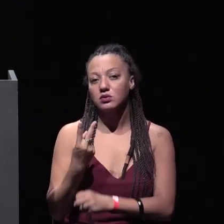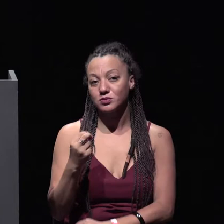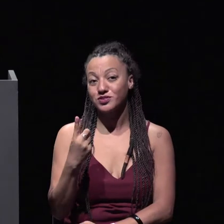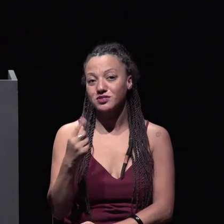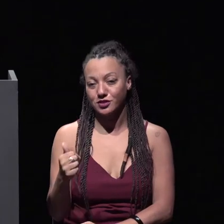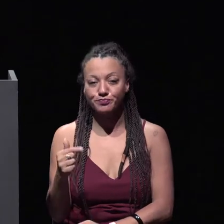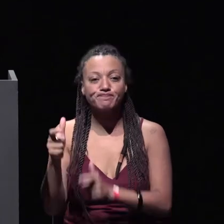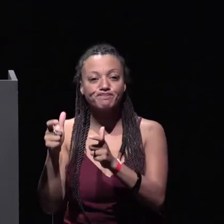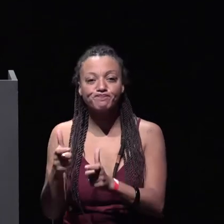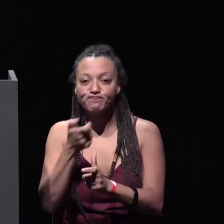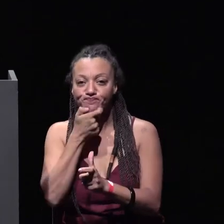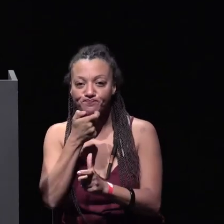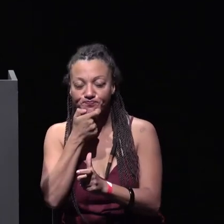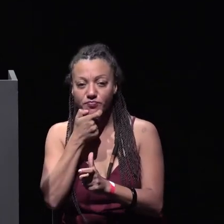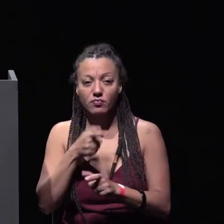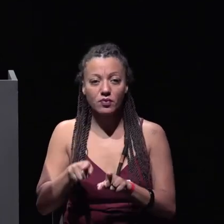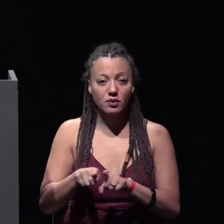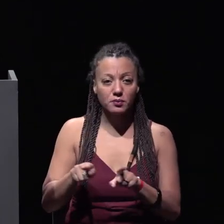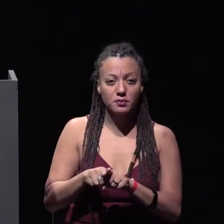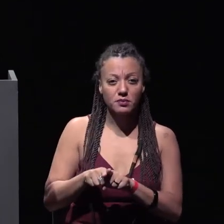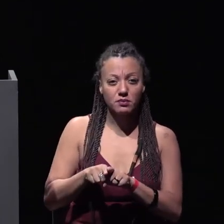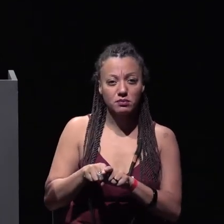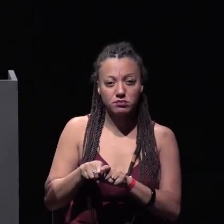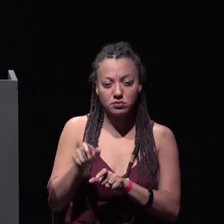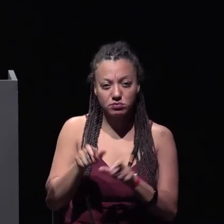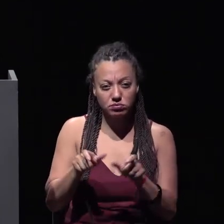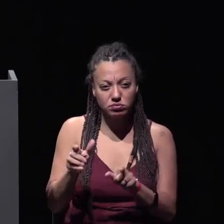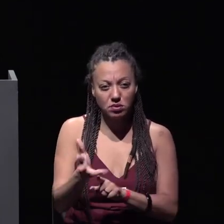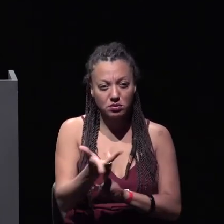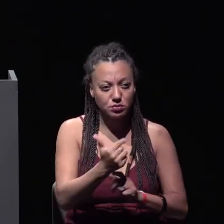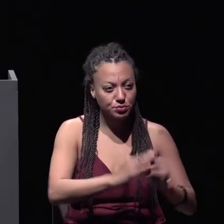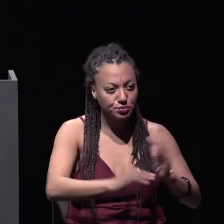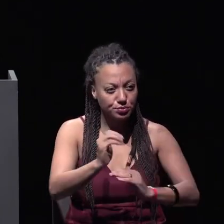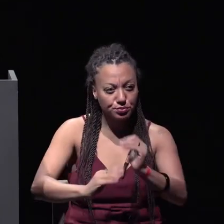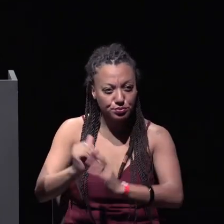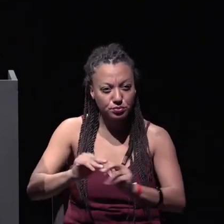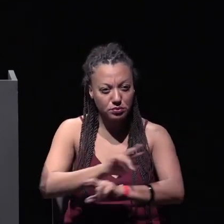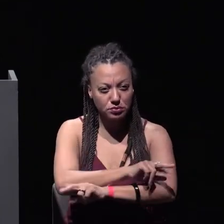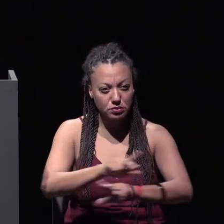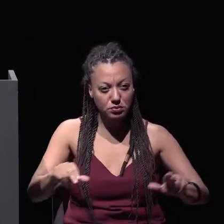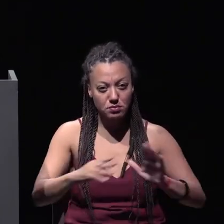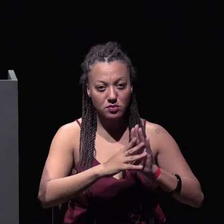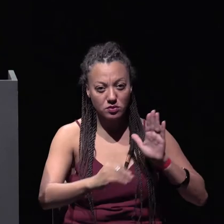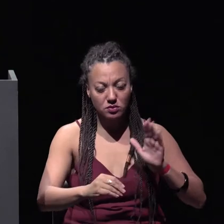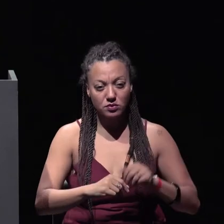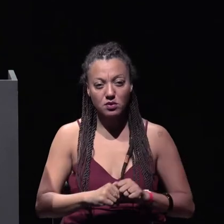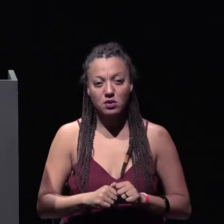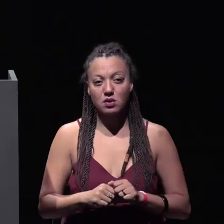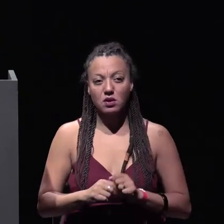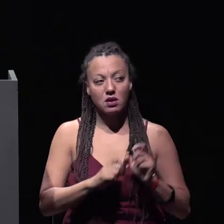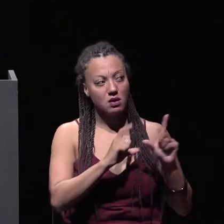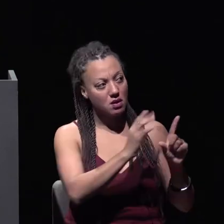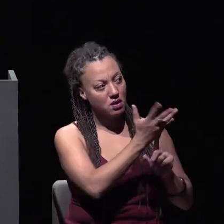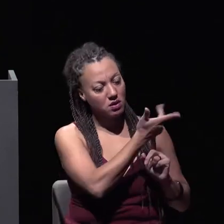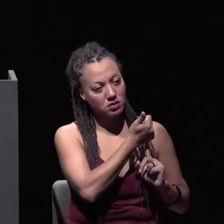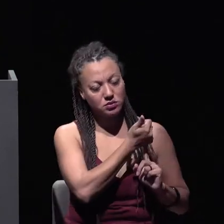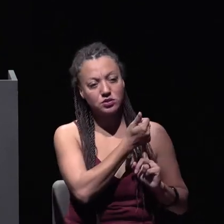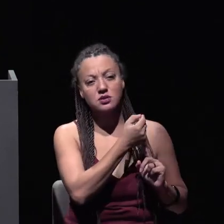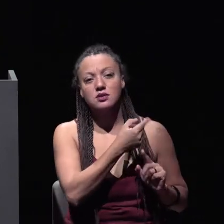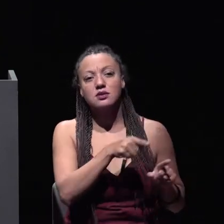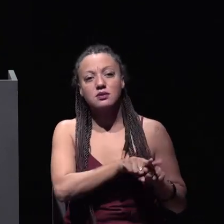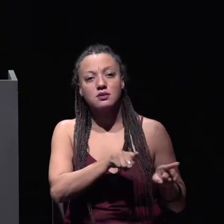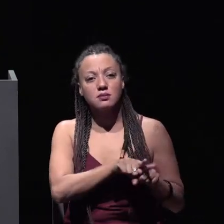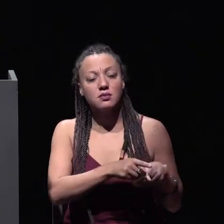da produção artística ea circulação de modelos artísticos obras de arte e da